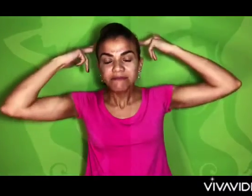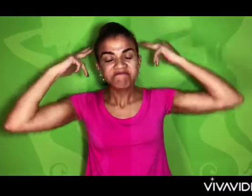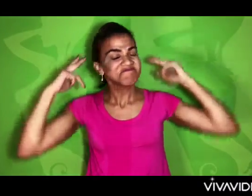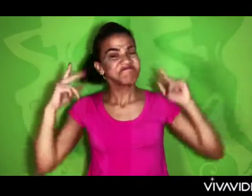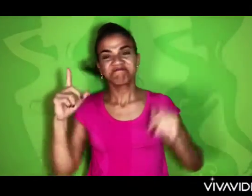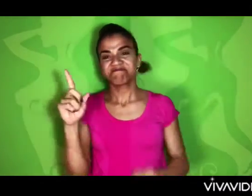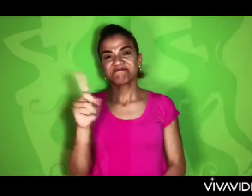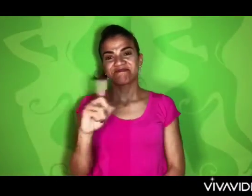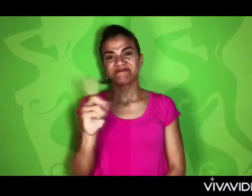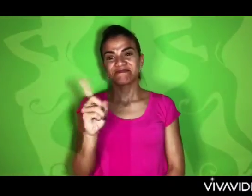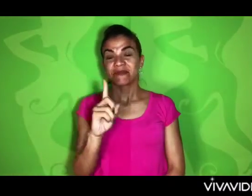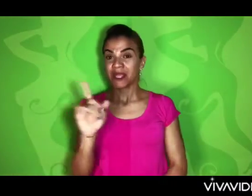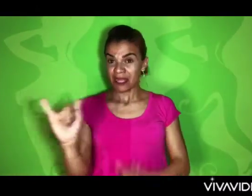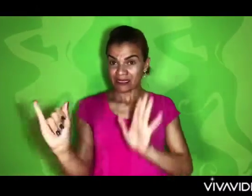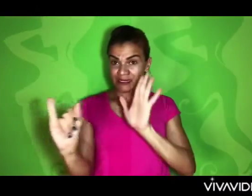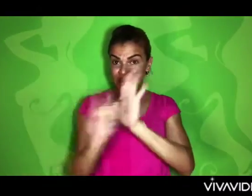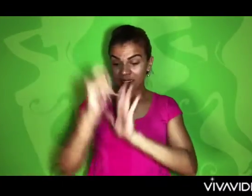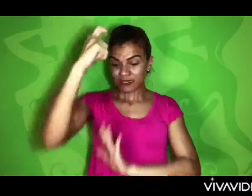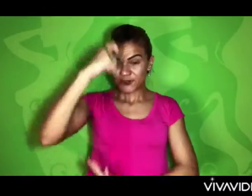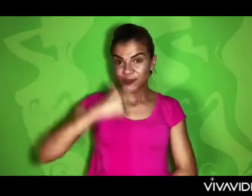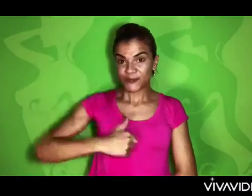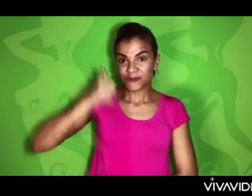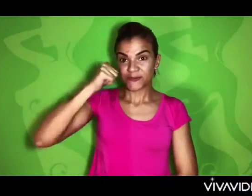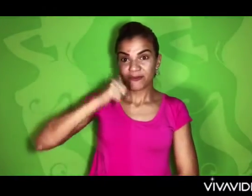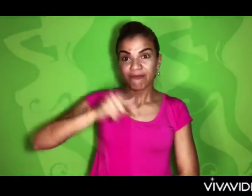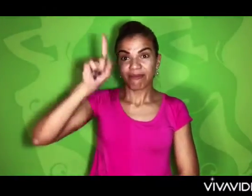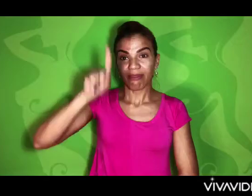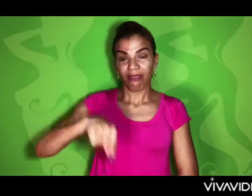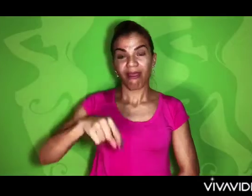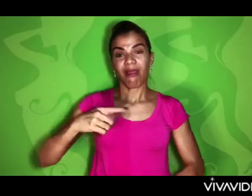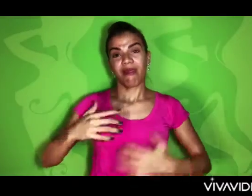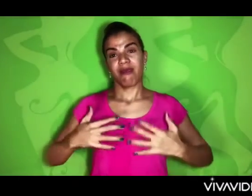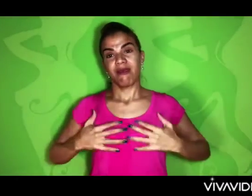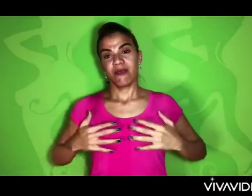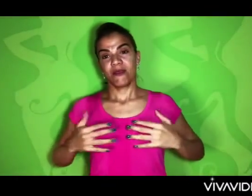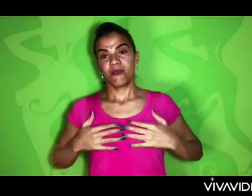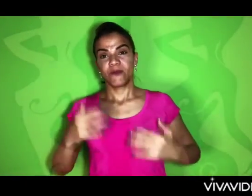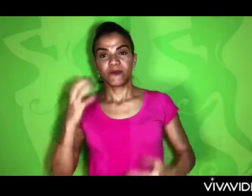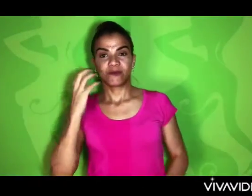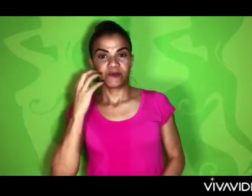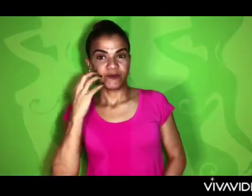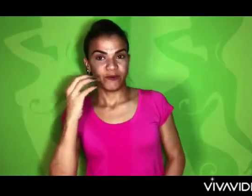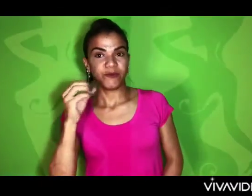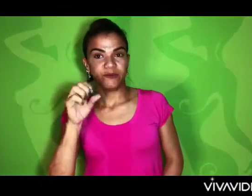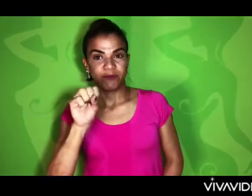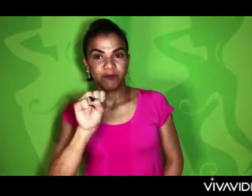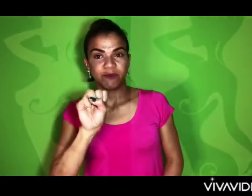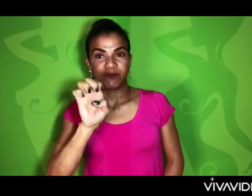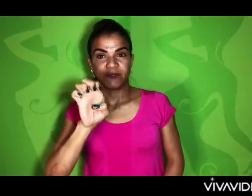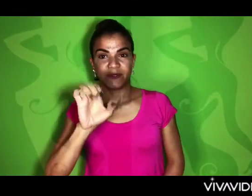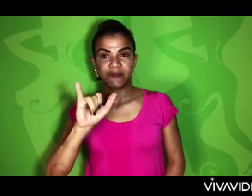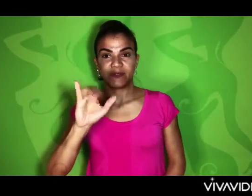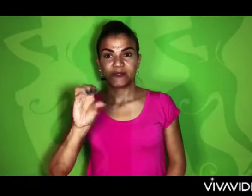né mas na verdade não a identidade da mulher consiste nas mamas